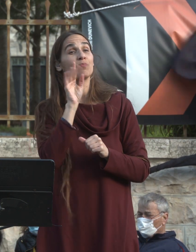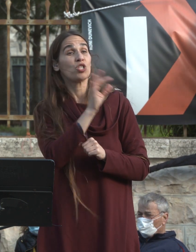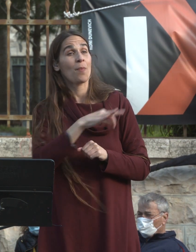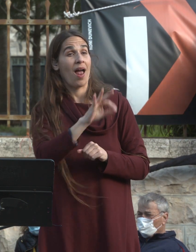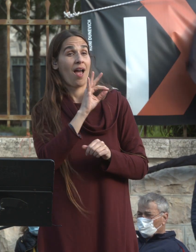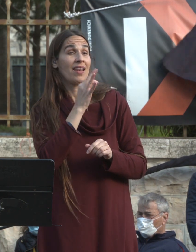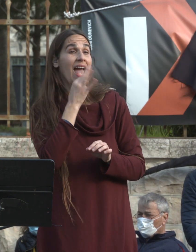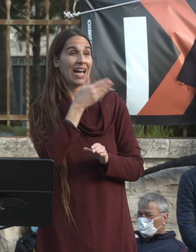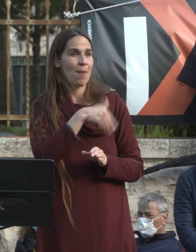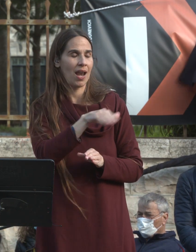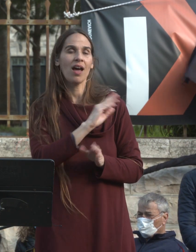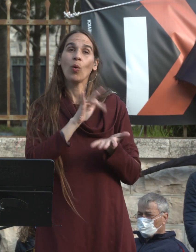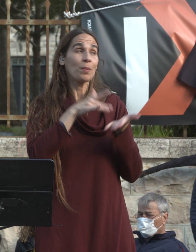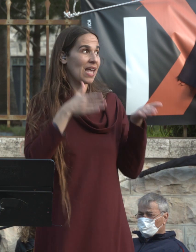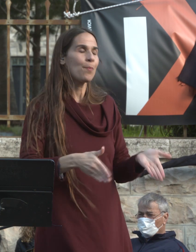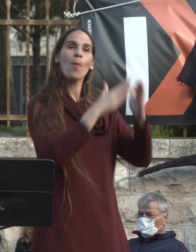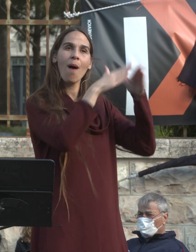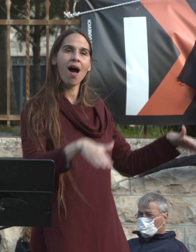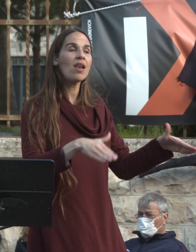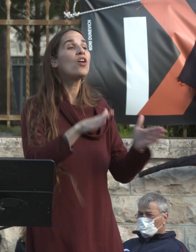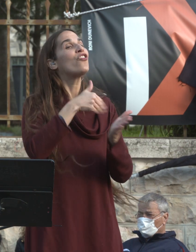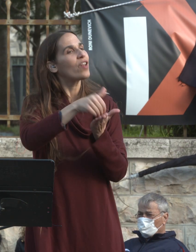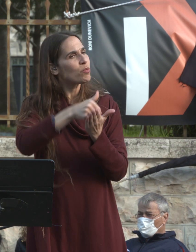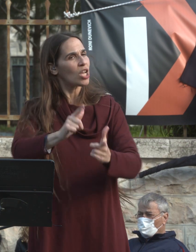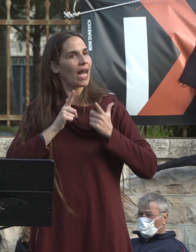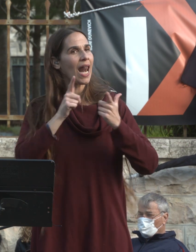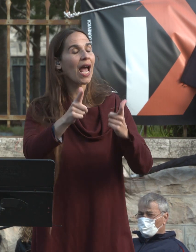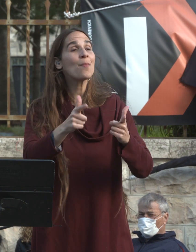פה במאהל ואנחנו נמשיך להילחם